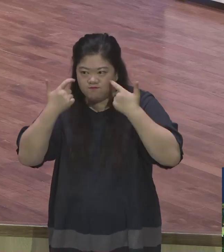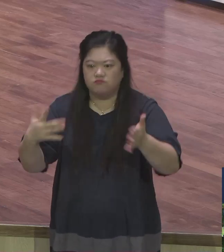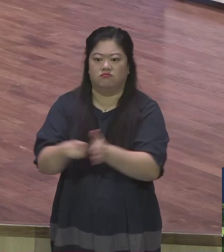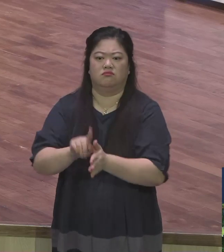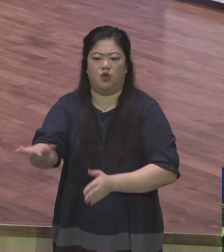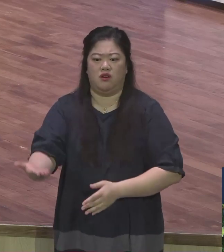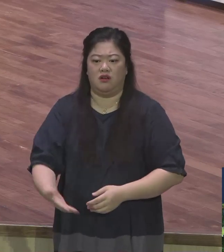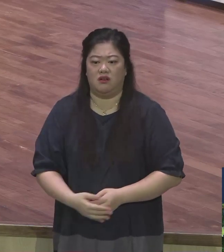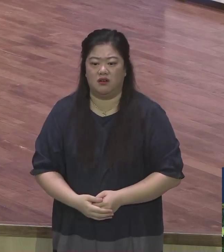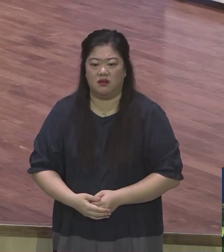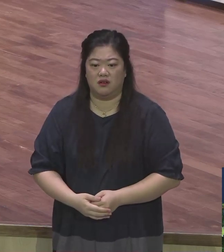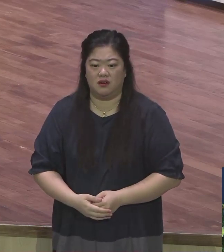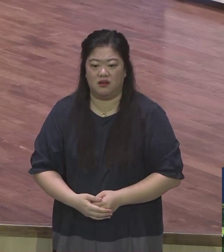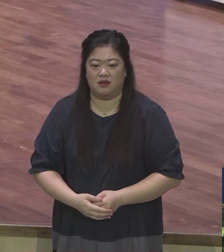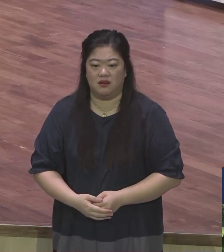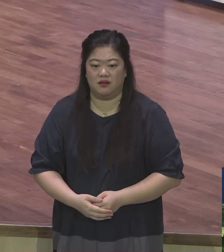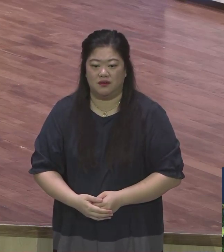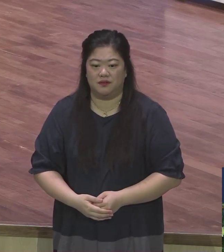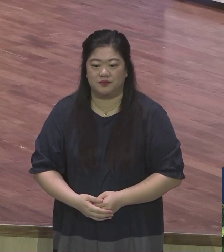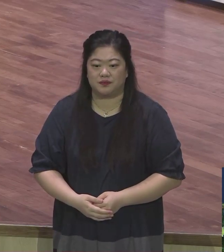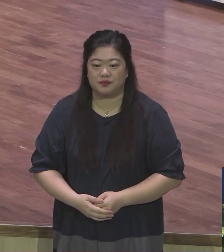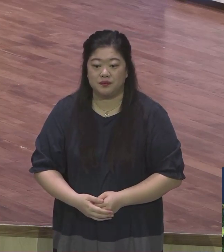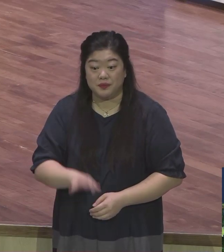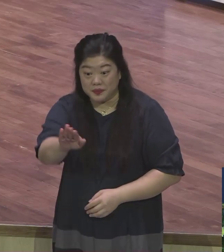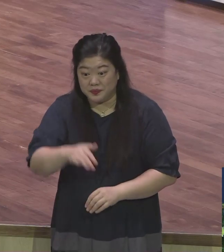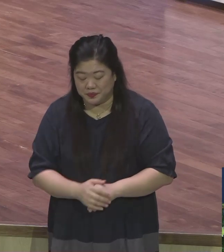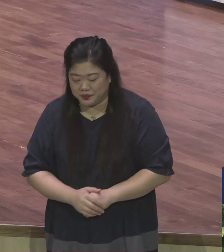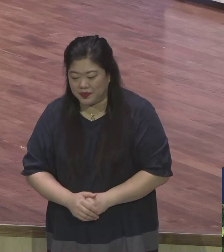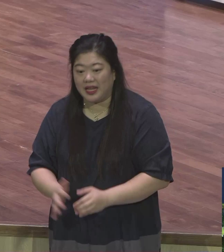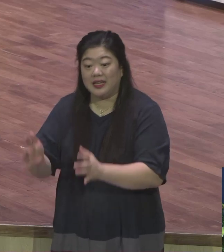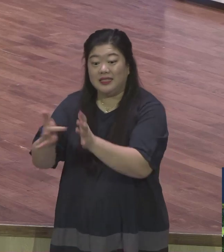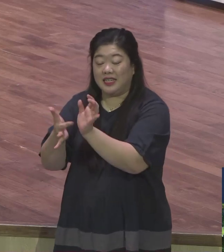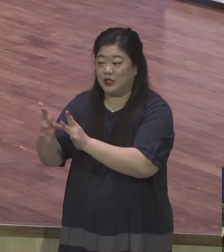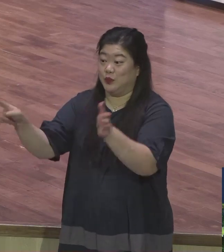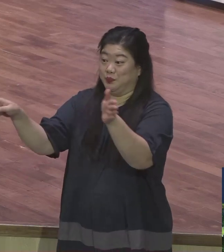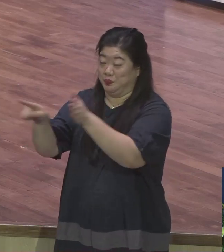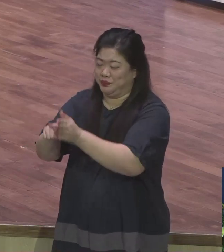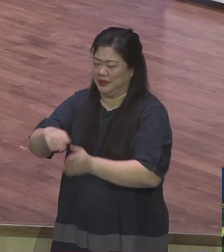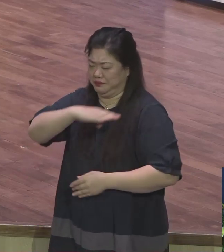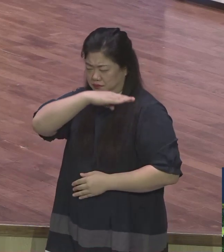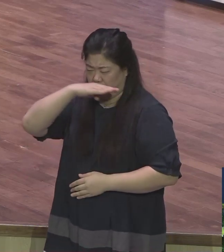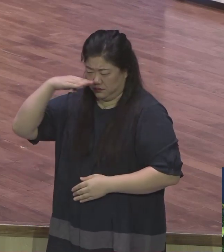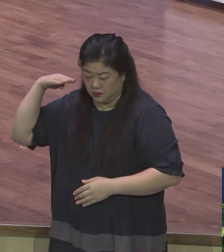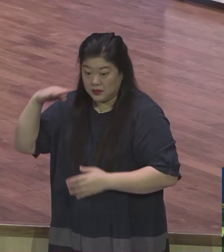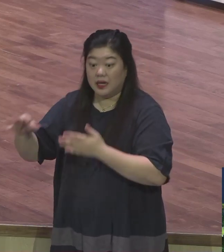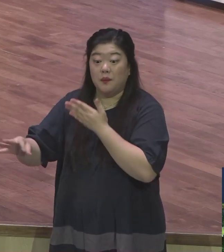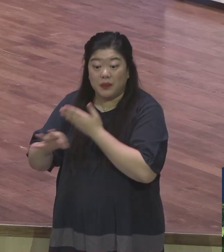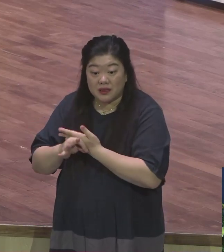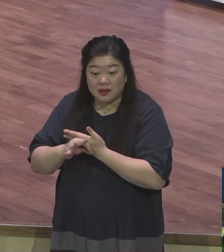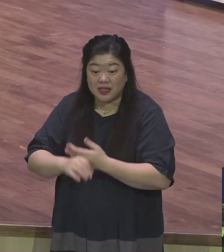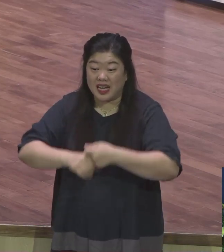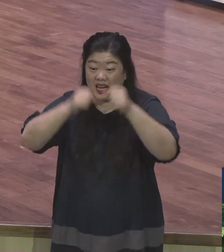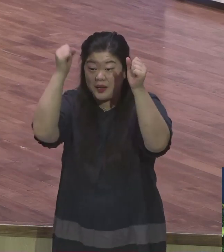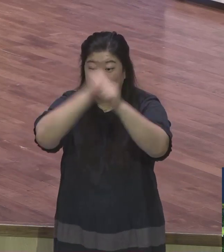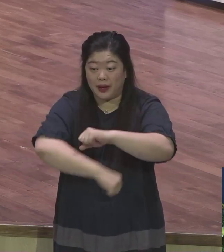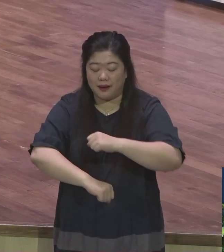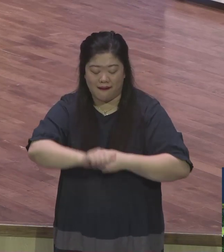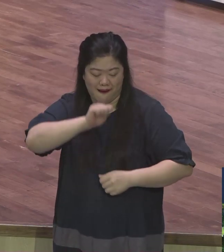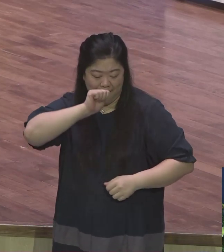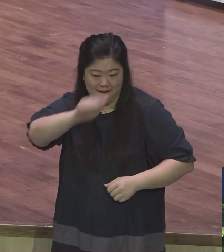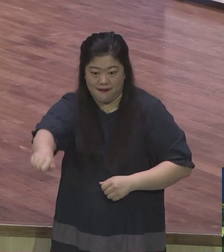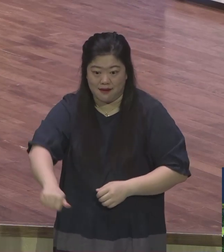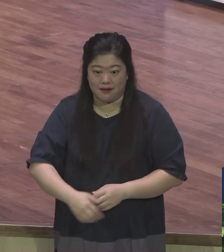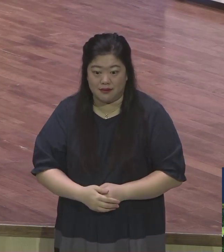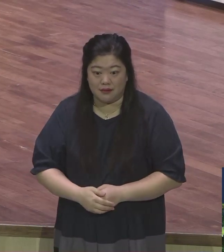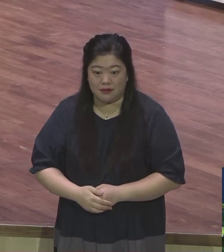여러분이 용서하고 들으세요. 예수를 제대로 믿으면 절대 망할 수 없습니다. 하나님 심심해가 이런